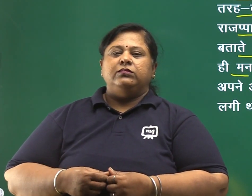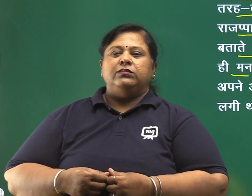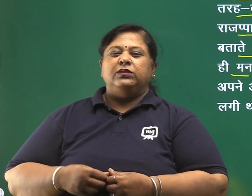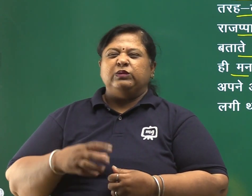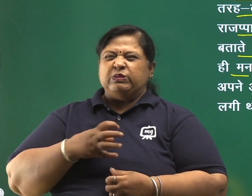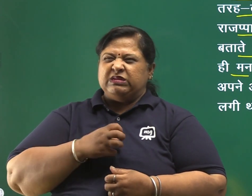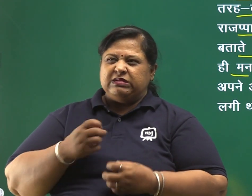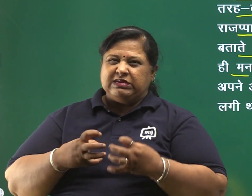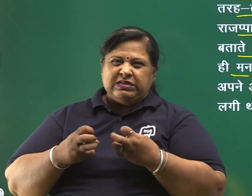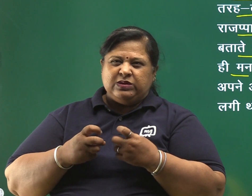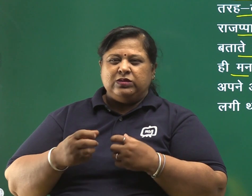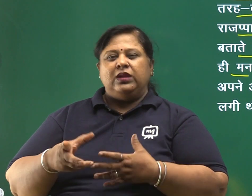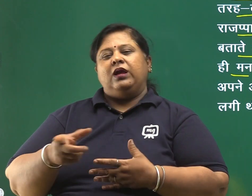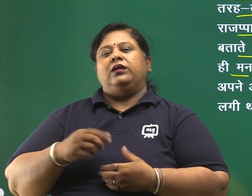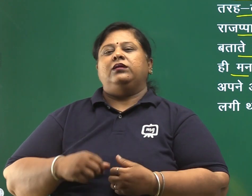कूड़ने लगा था।